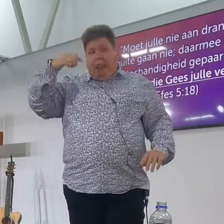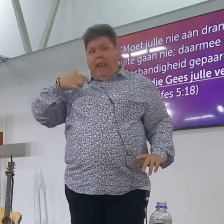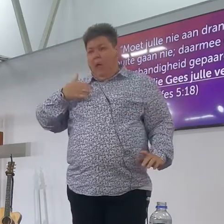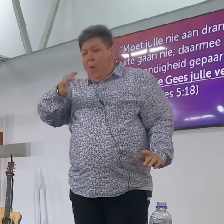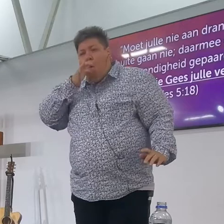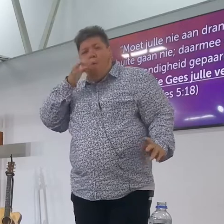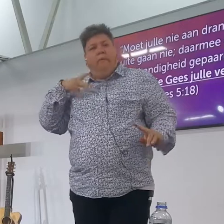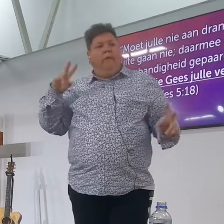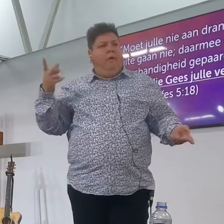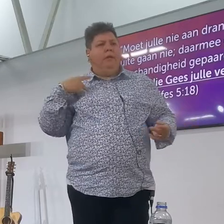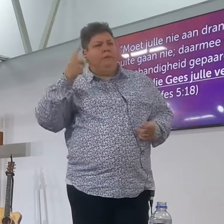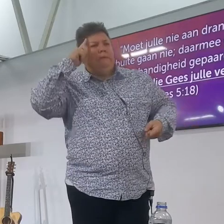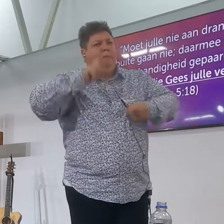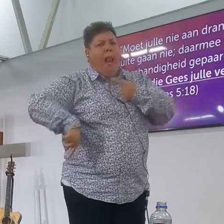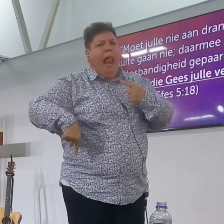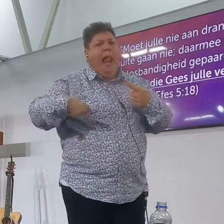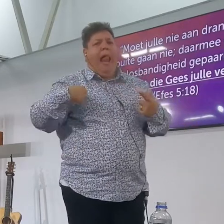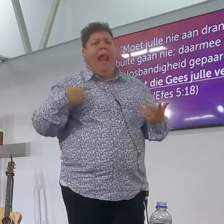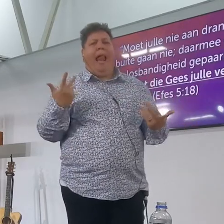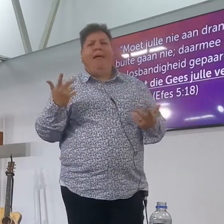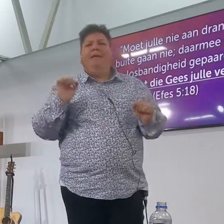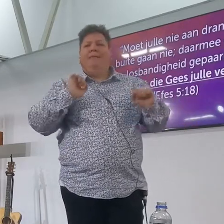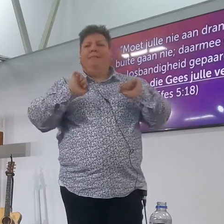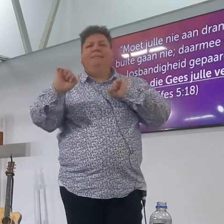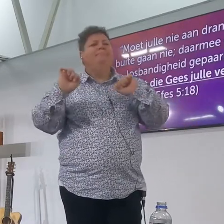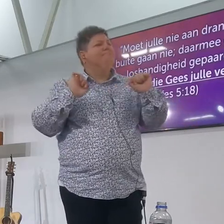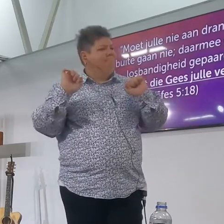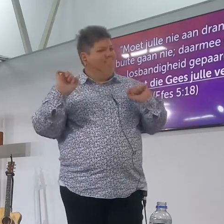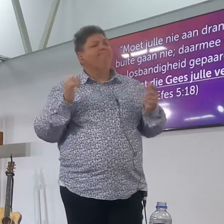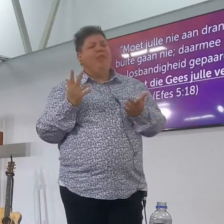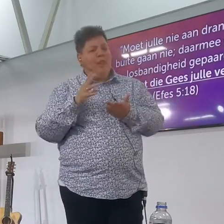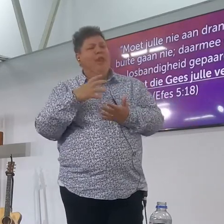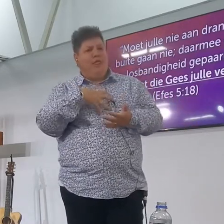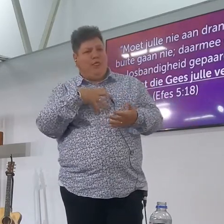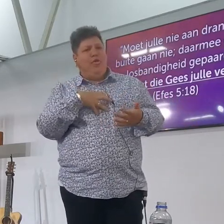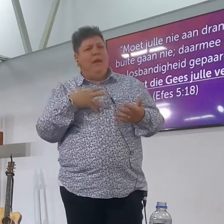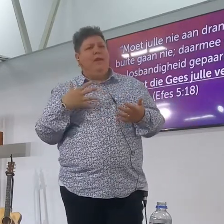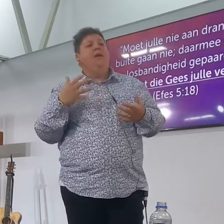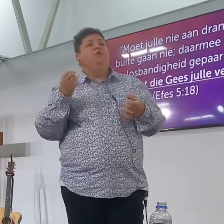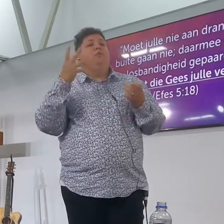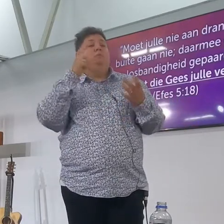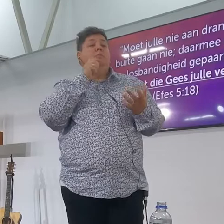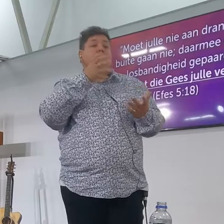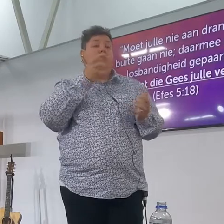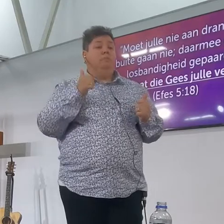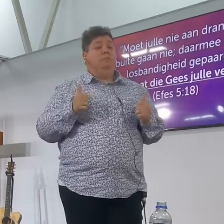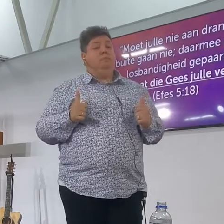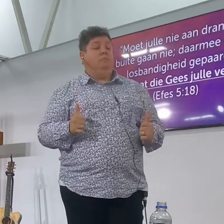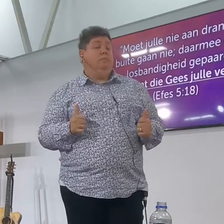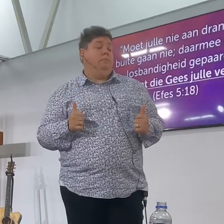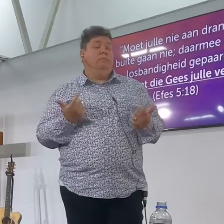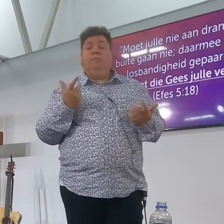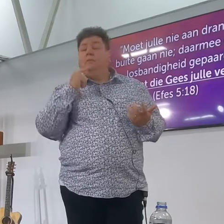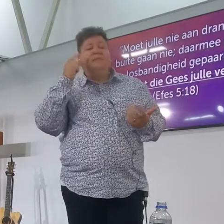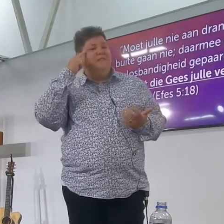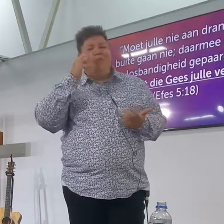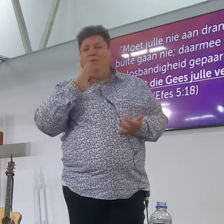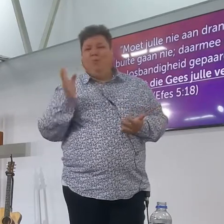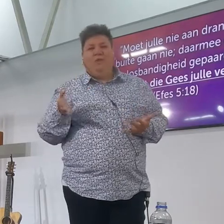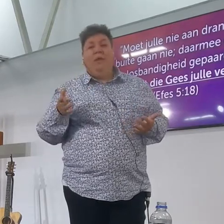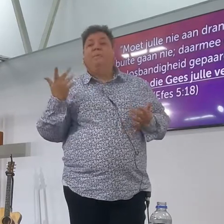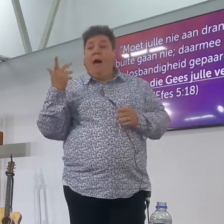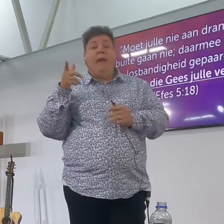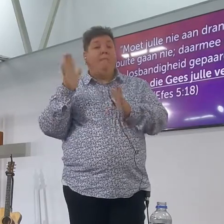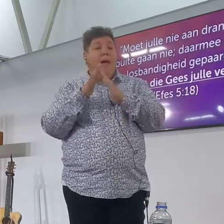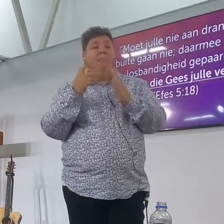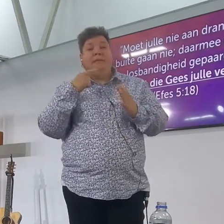wat gebeur met hom? Sy karakter val uit mekaar uit, nee. Ja, nie altyd nie, maar baie keer, want dis wat Paulus hier sê, ek en jy moenie dronk